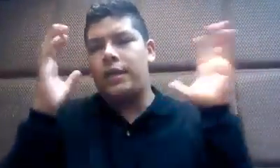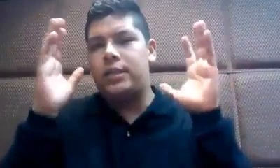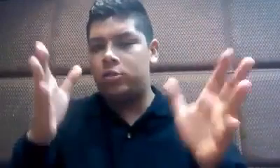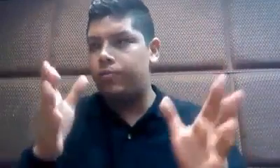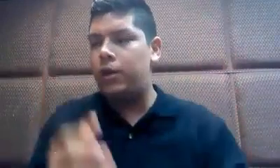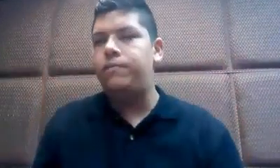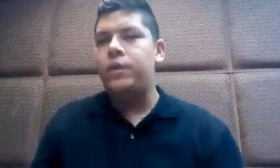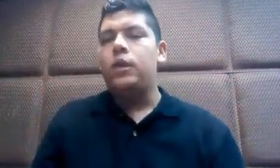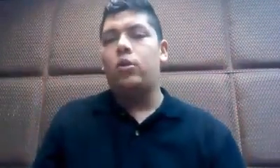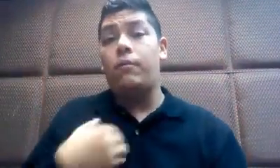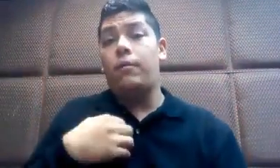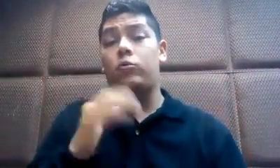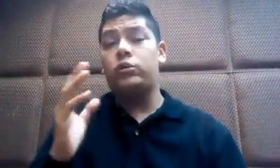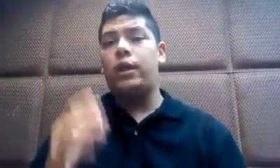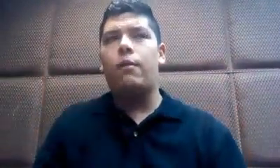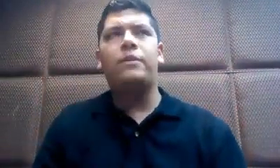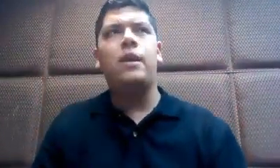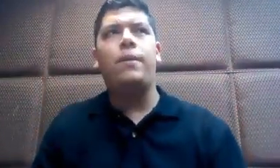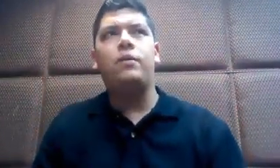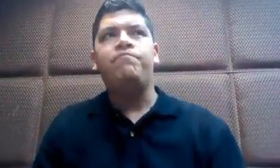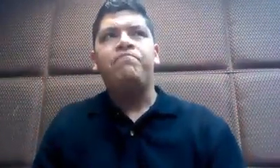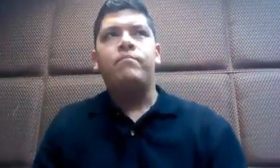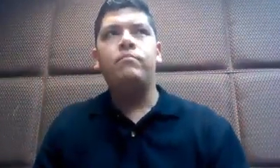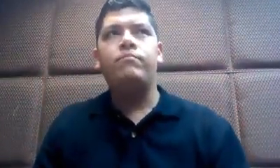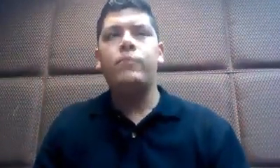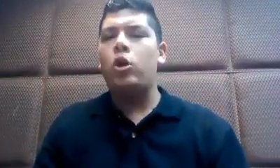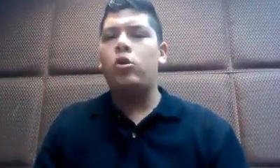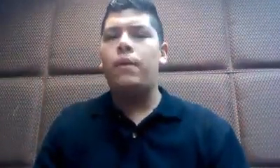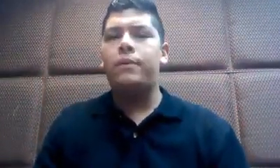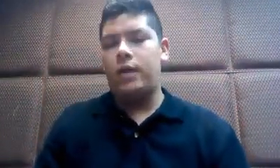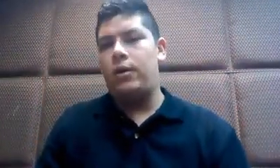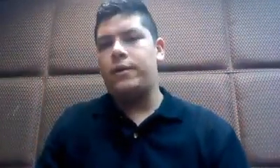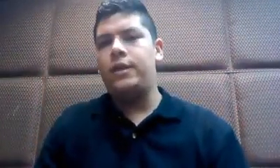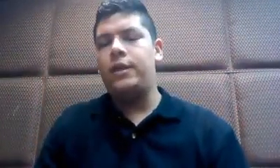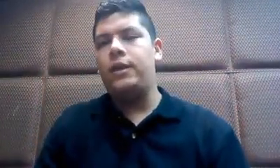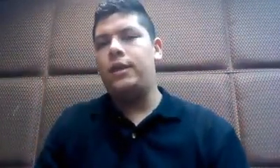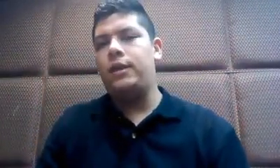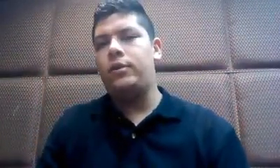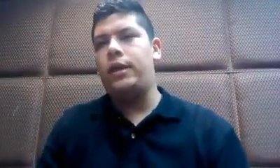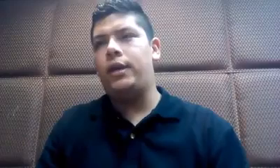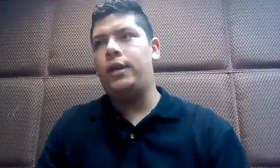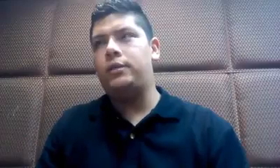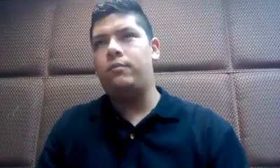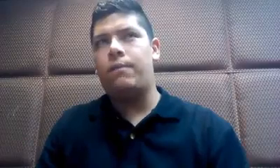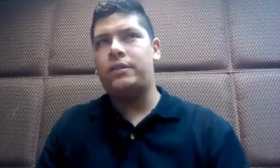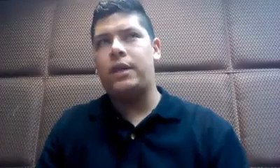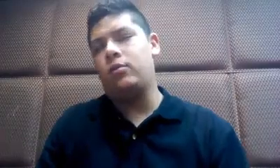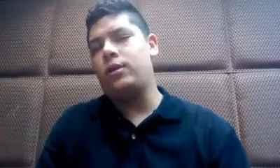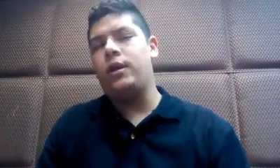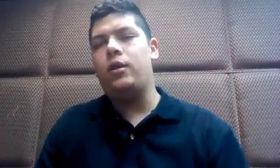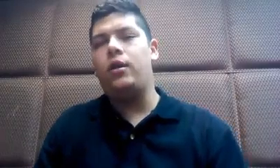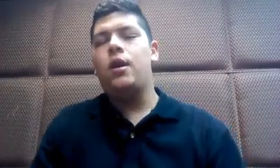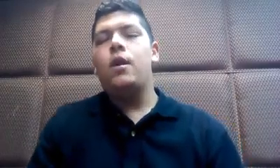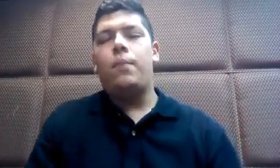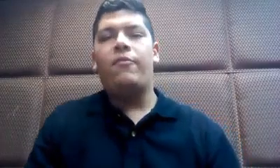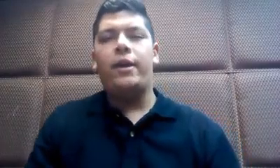eso, pero digo, a mí me gustaría que me pasara, pero no me ha pasado, la verdad. Y creo que si me pasara, creo que preferiría que